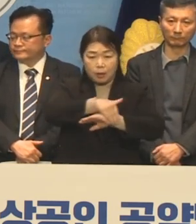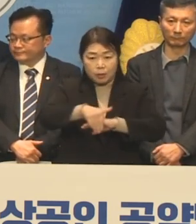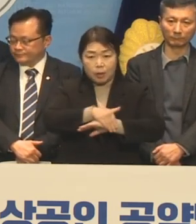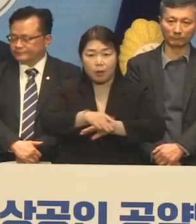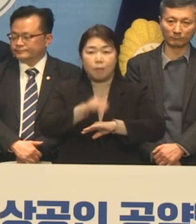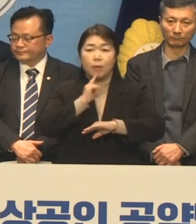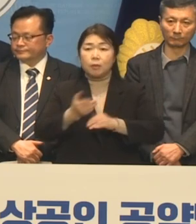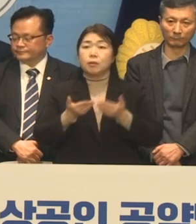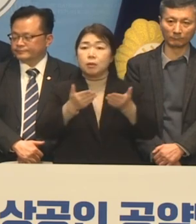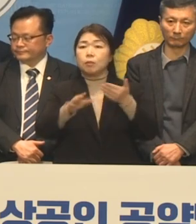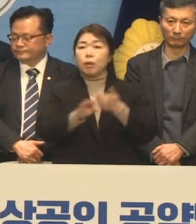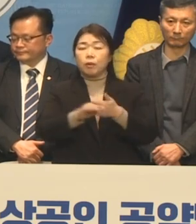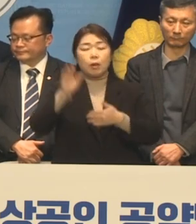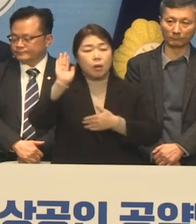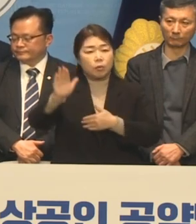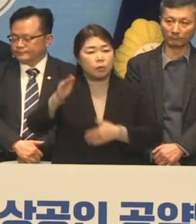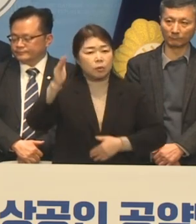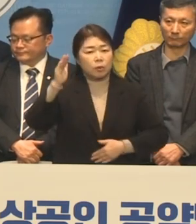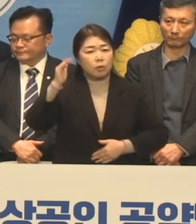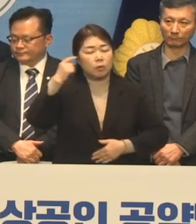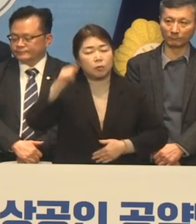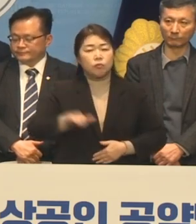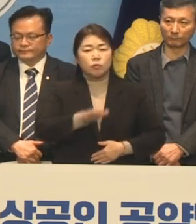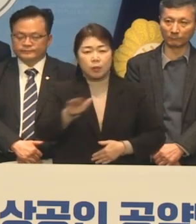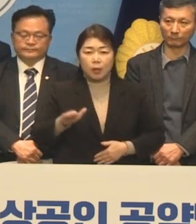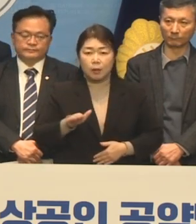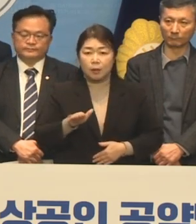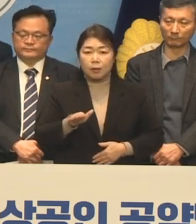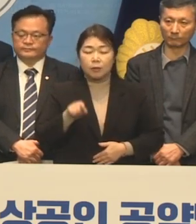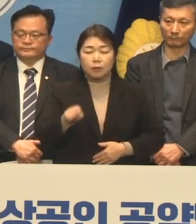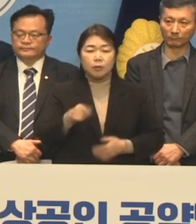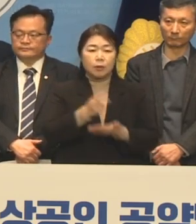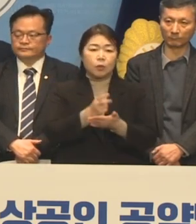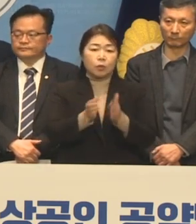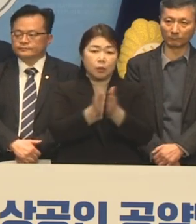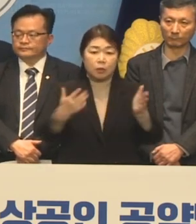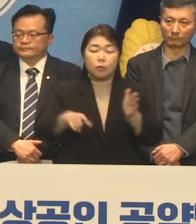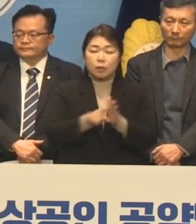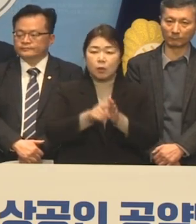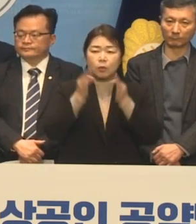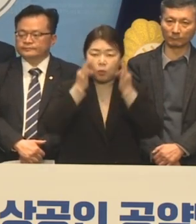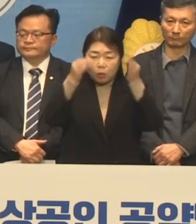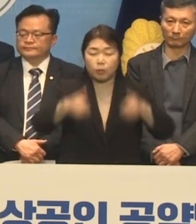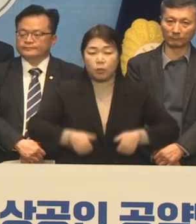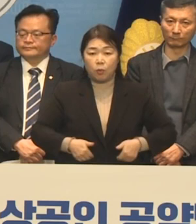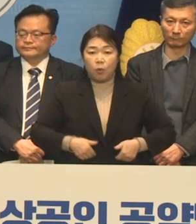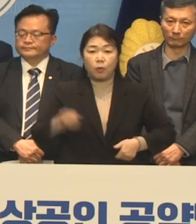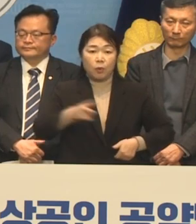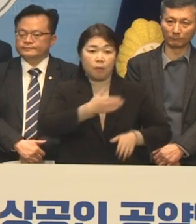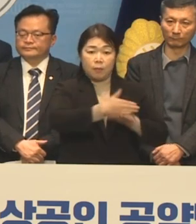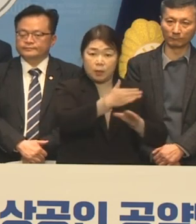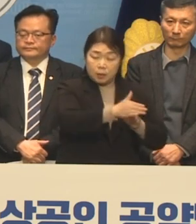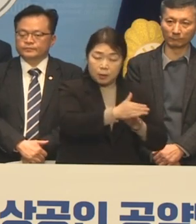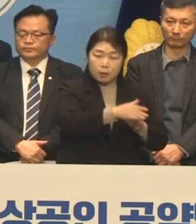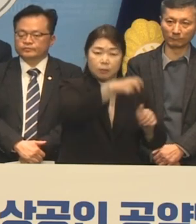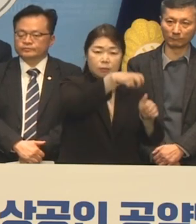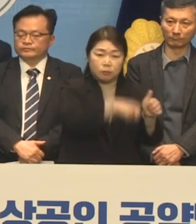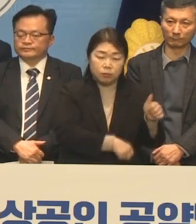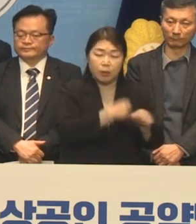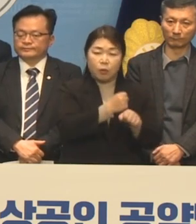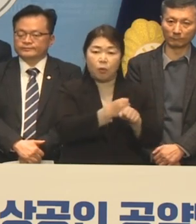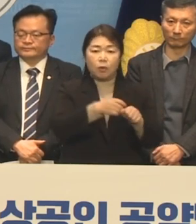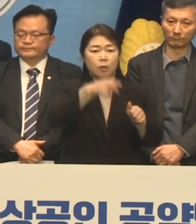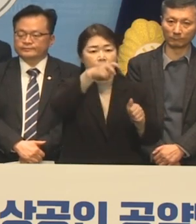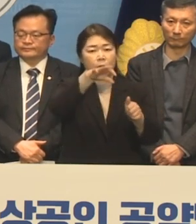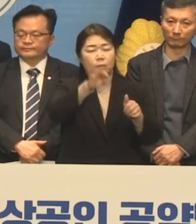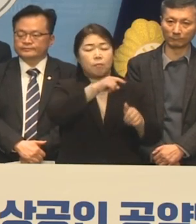말씀드린 내용은 앞으로 우리가 적극적으로 노력하고 부채 탕감, 부채를 없앨